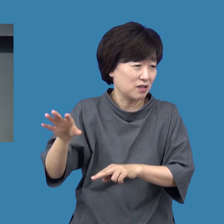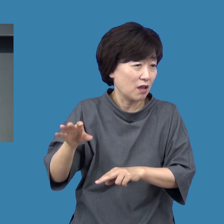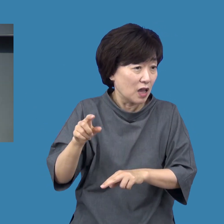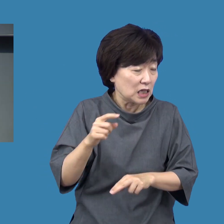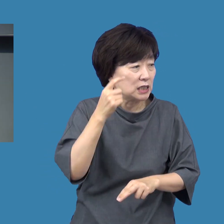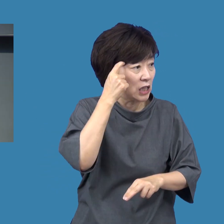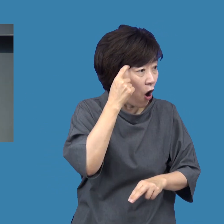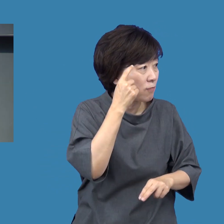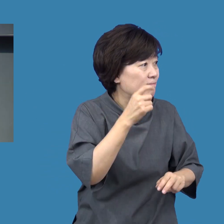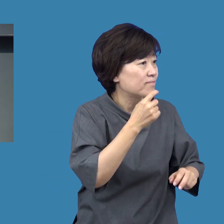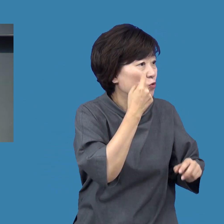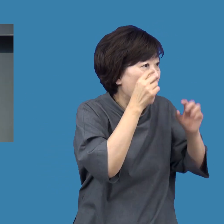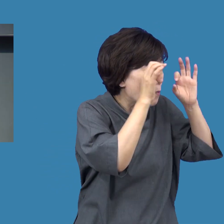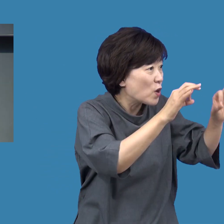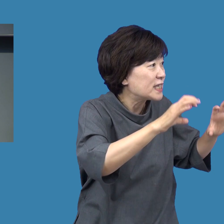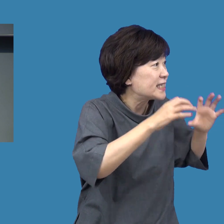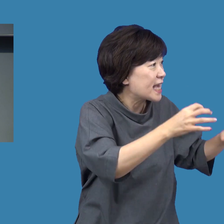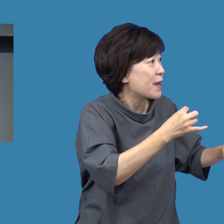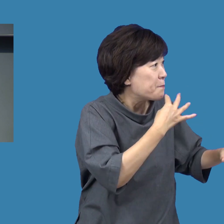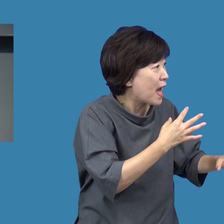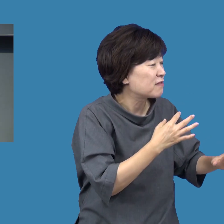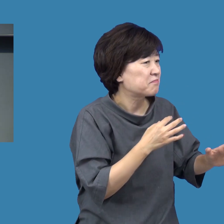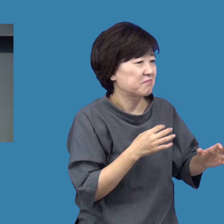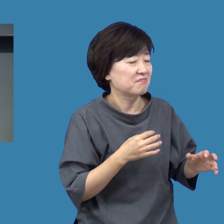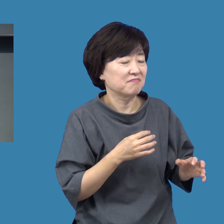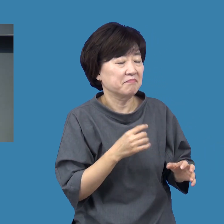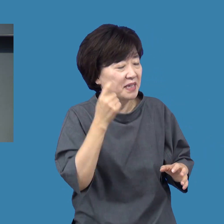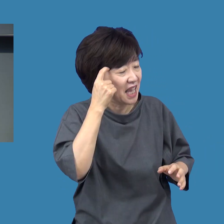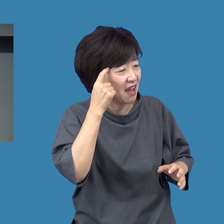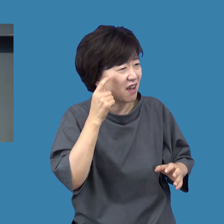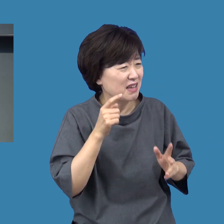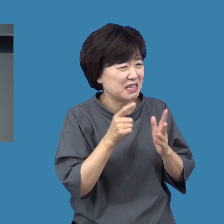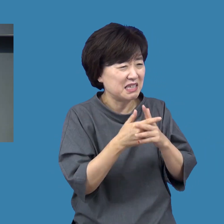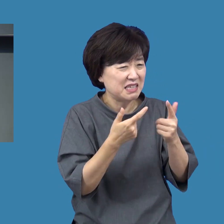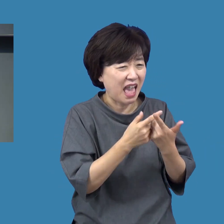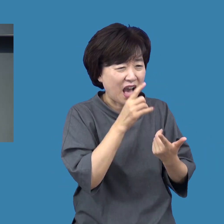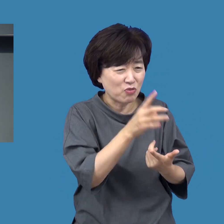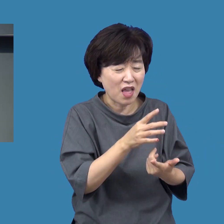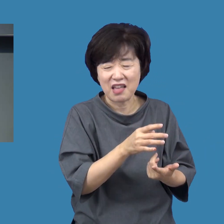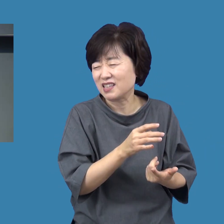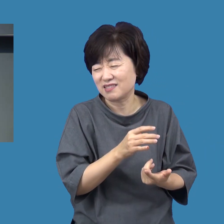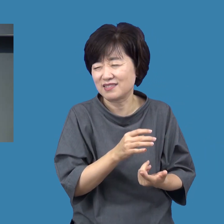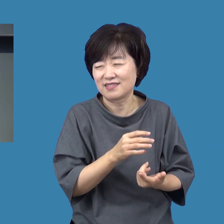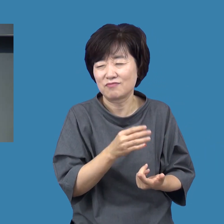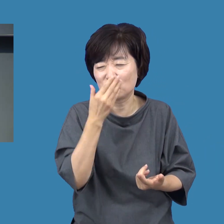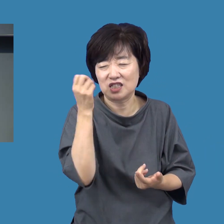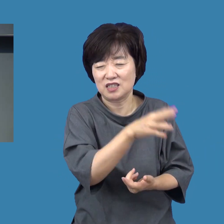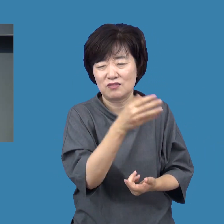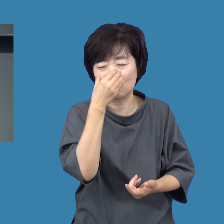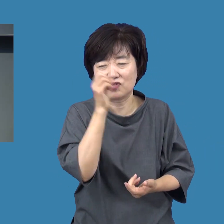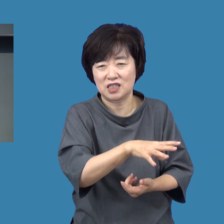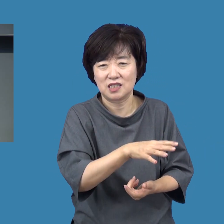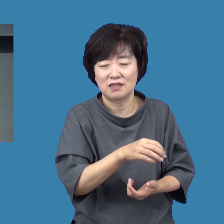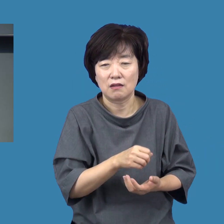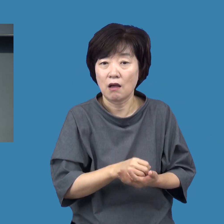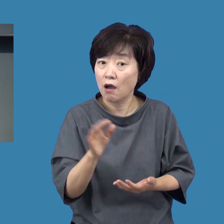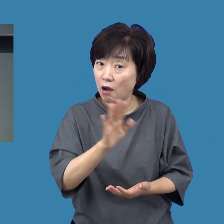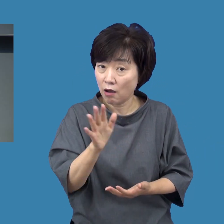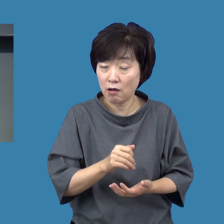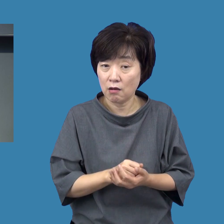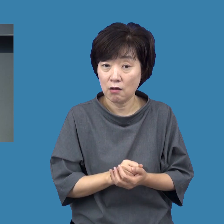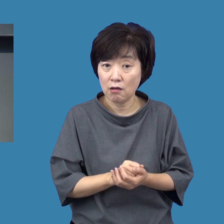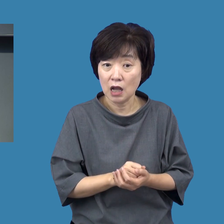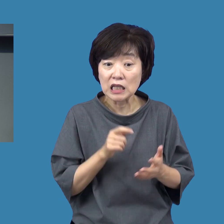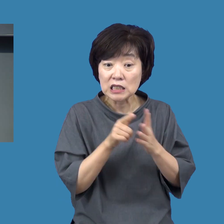거야. 이해를 못하면 정말 의미가 없는 거예요? 아니야, 그렇지 않아요. 이해를 못해도 보이지 않는 세계가